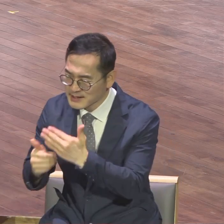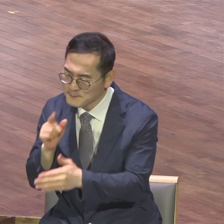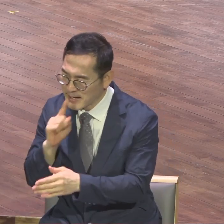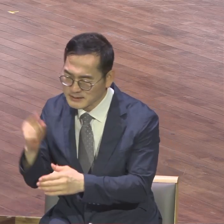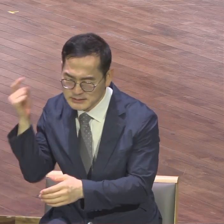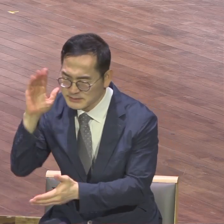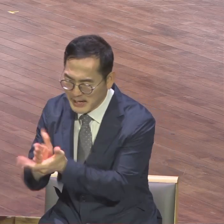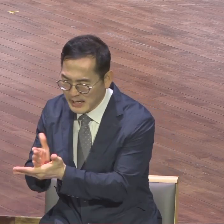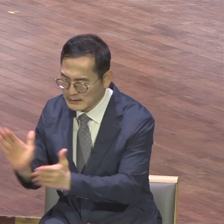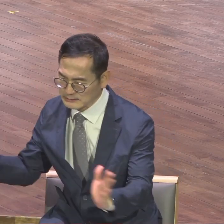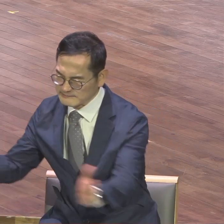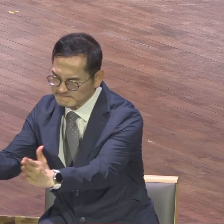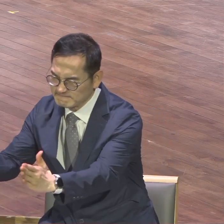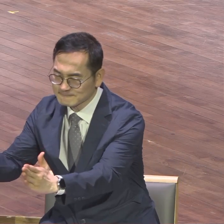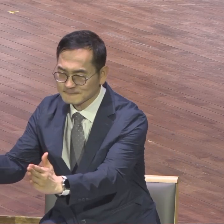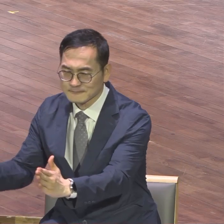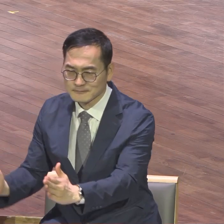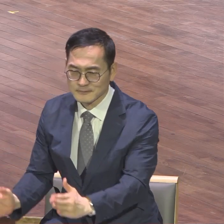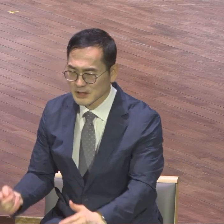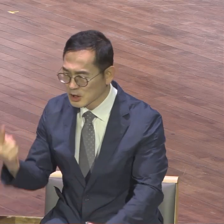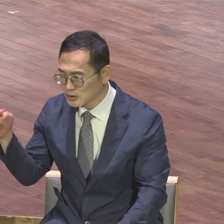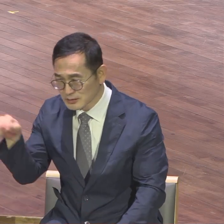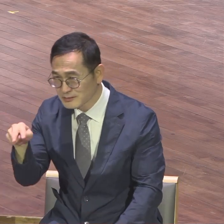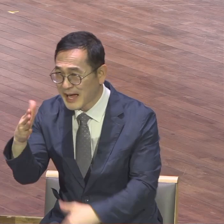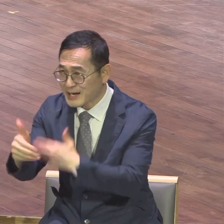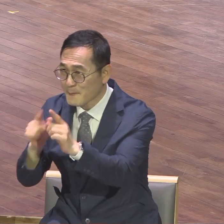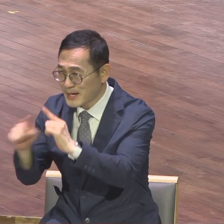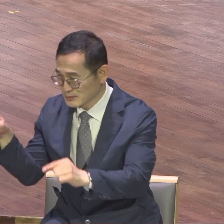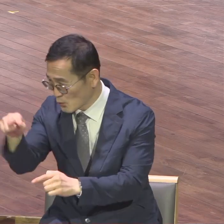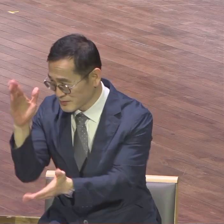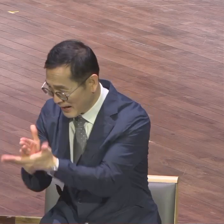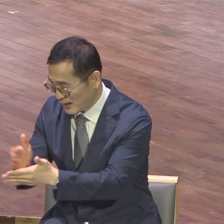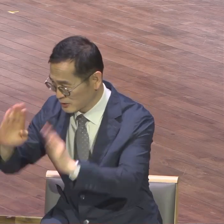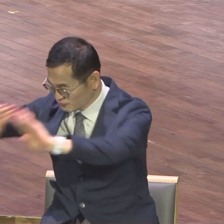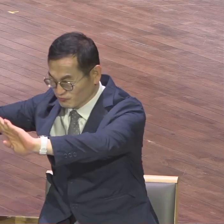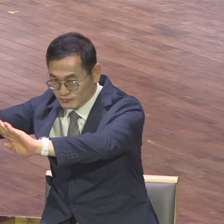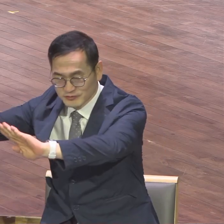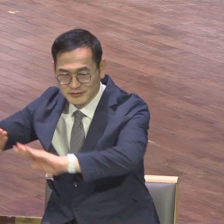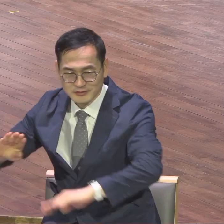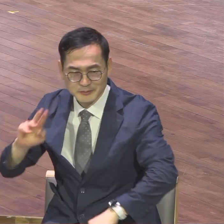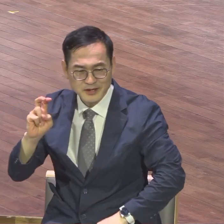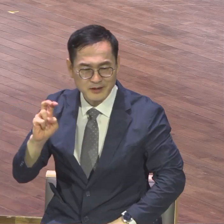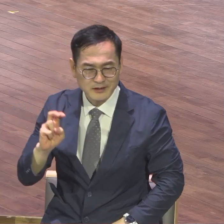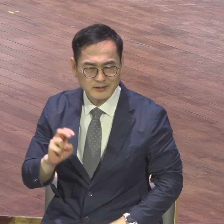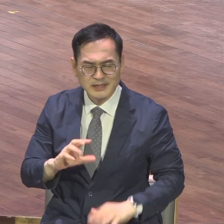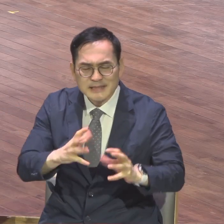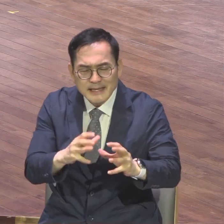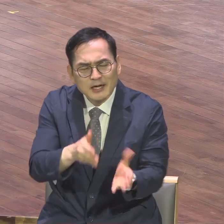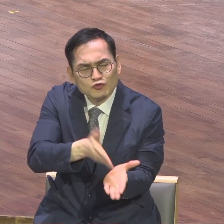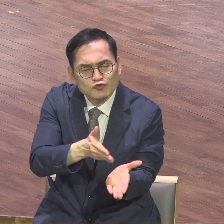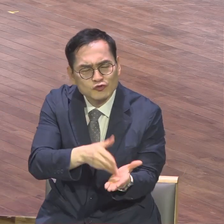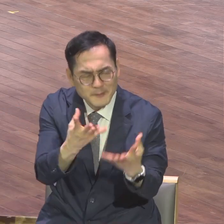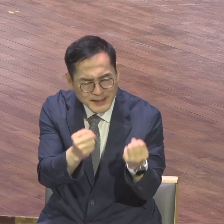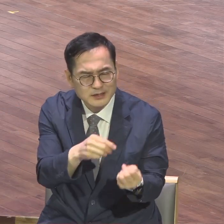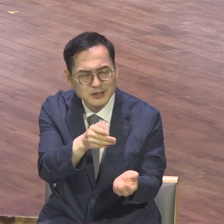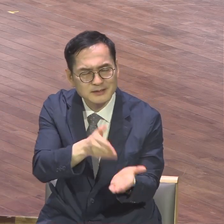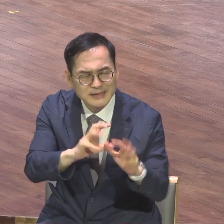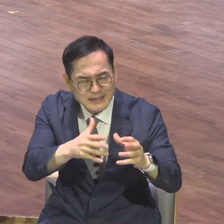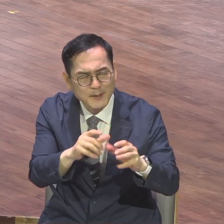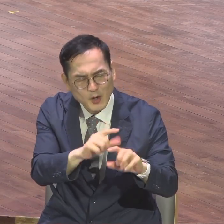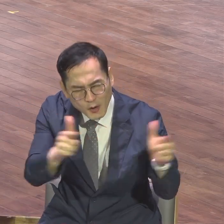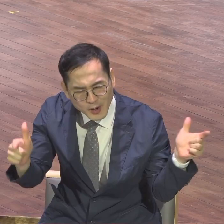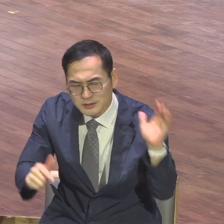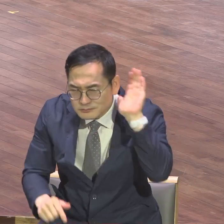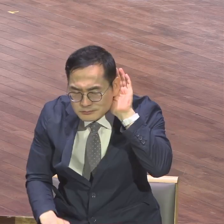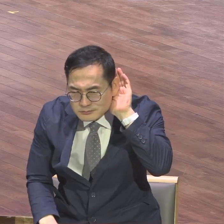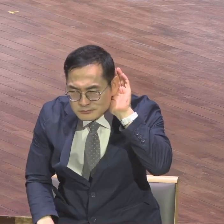말씀을 듣지 못하게 해요. 세상적인 뉴스는 금방 들으면 다른 사람에게 말하는데 하나님의 뉴스는 들어도 전달을 못해. 사단이